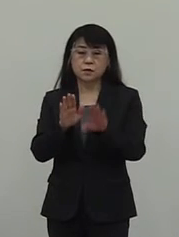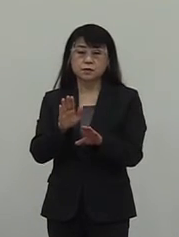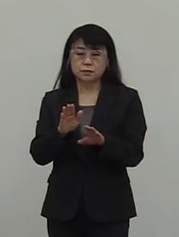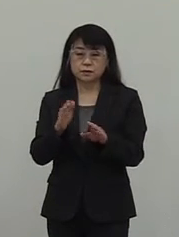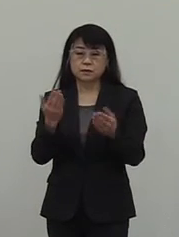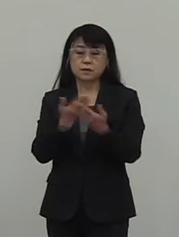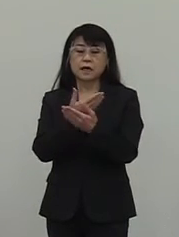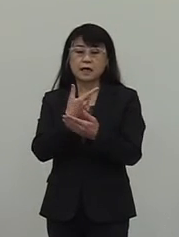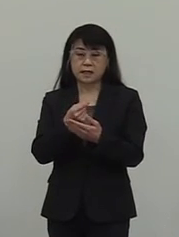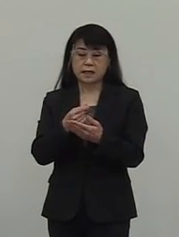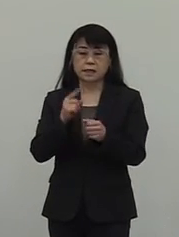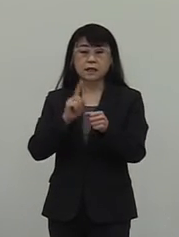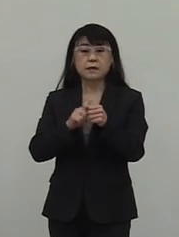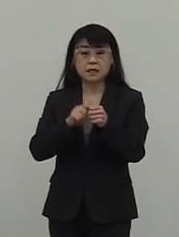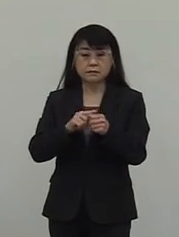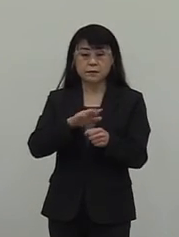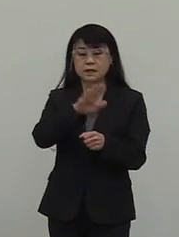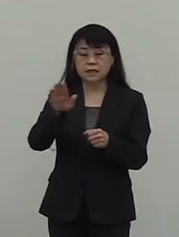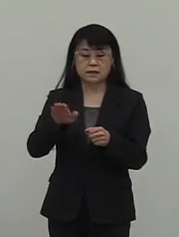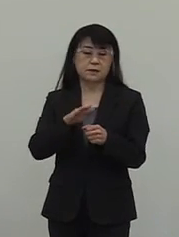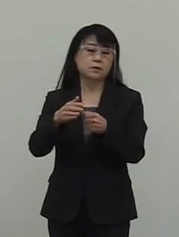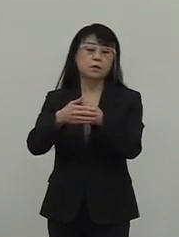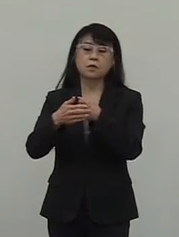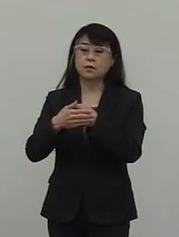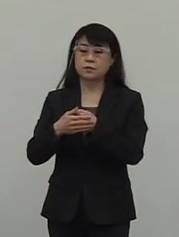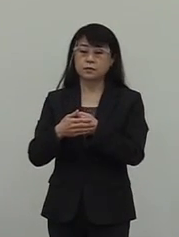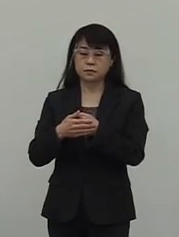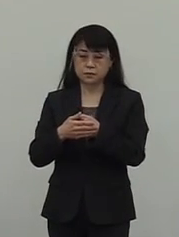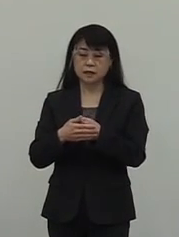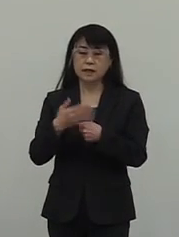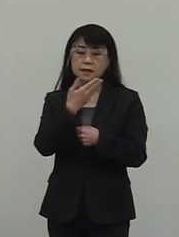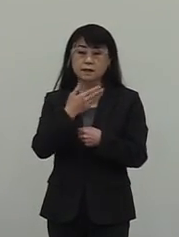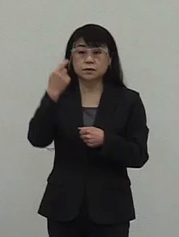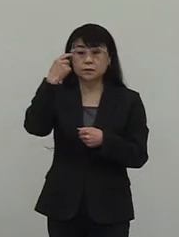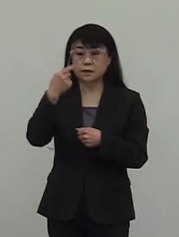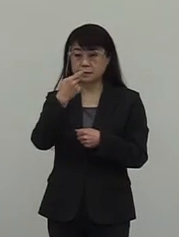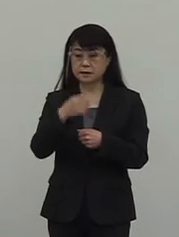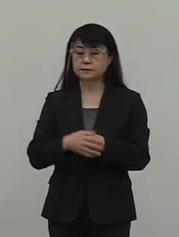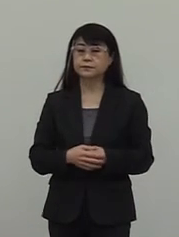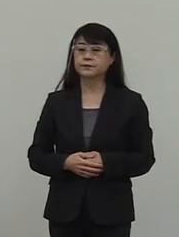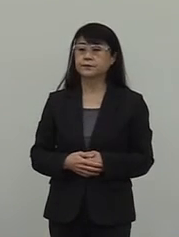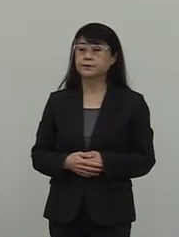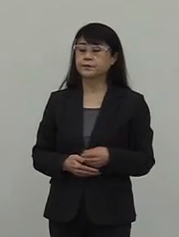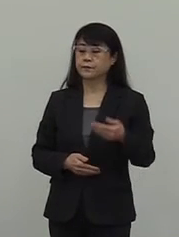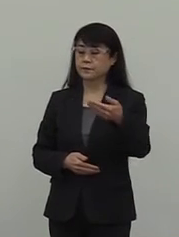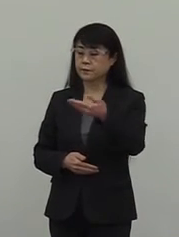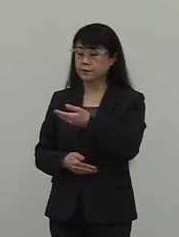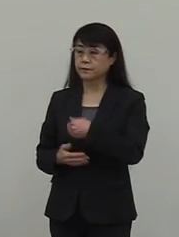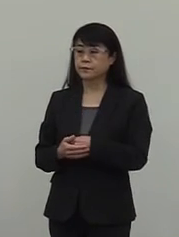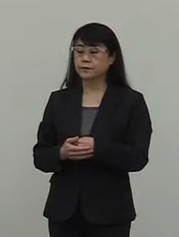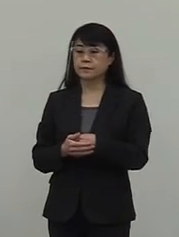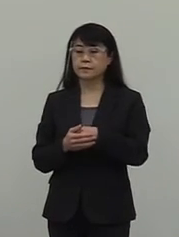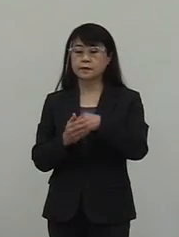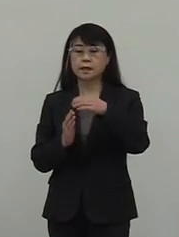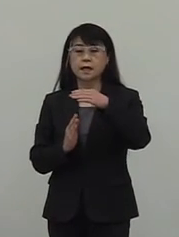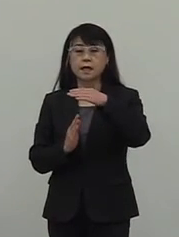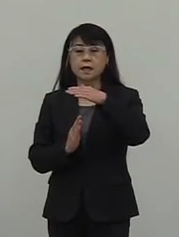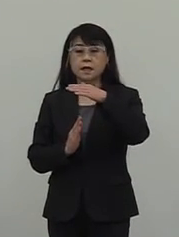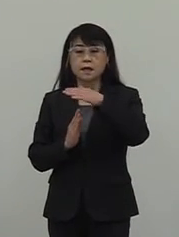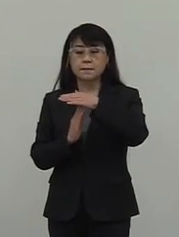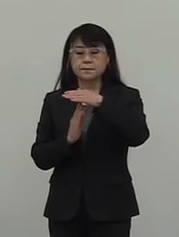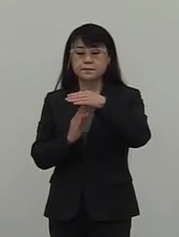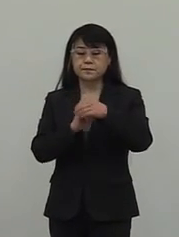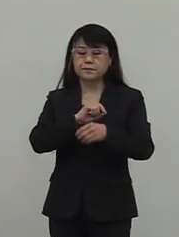が必要なのではないかなということで思っております。 あのピークアウトしない理由の一番最初に挙げられ